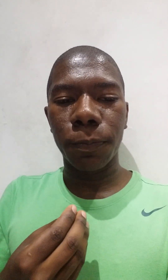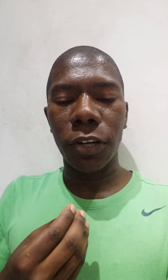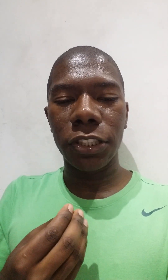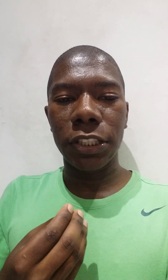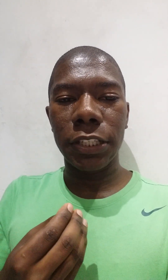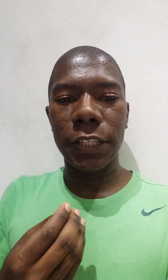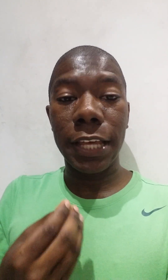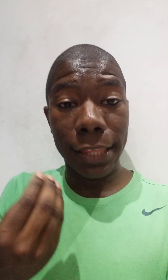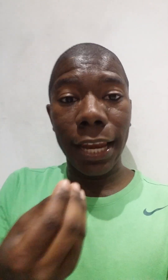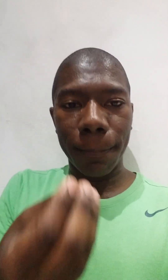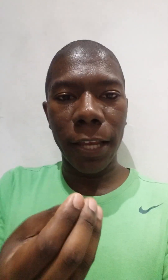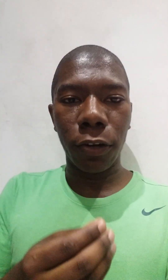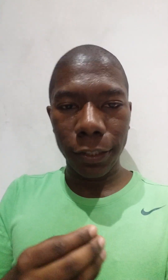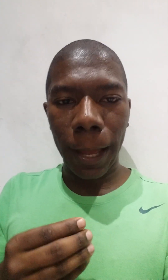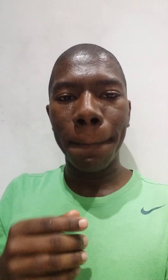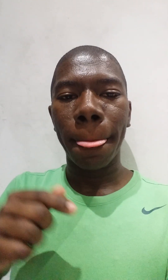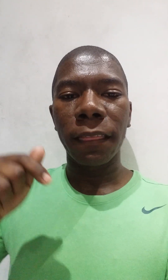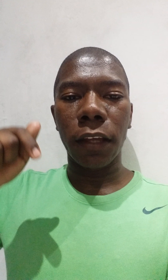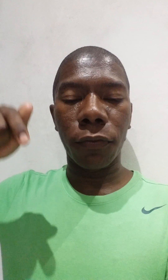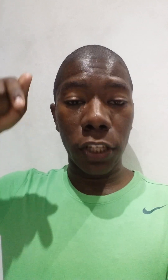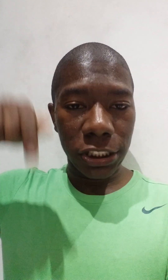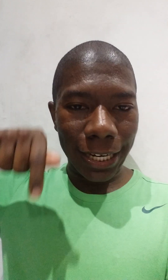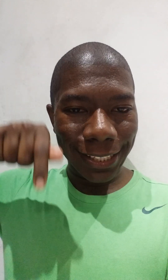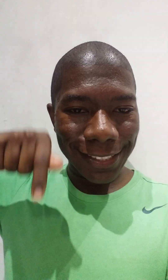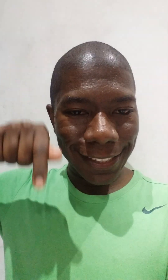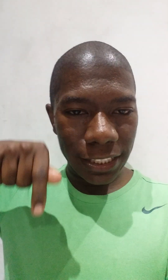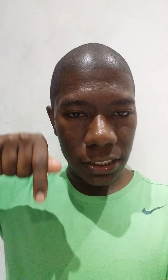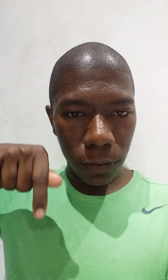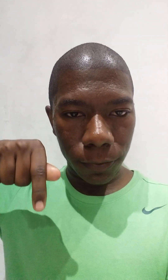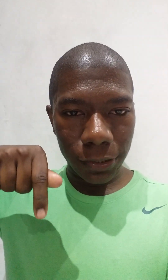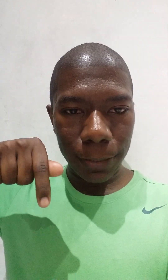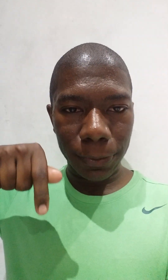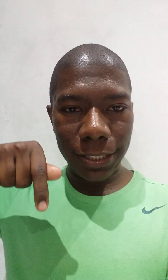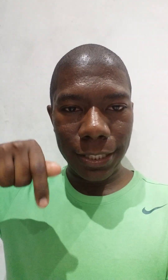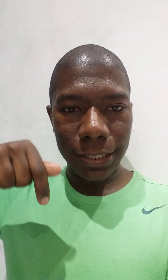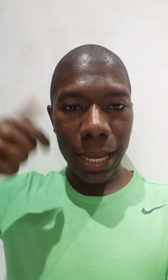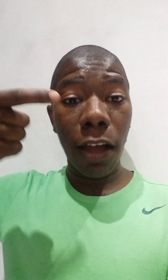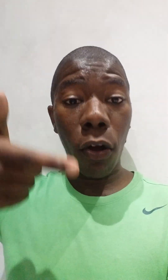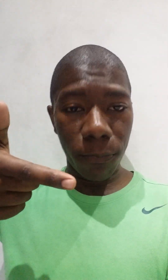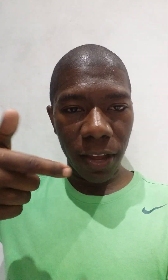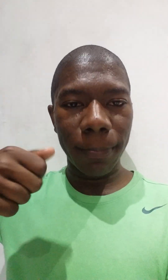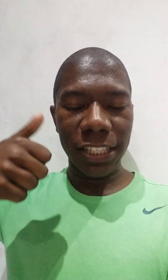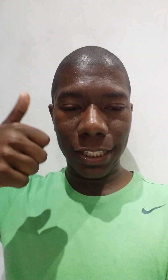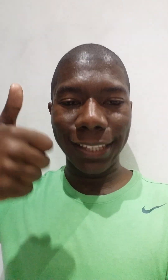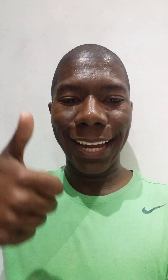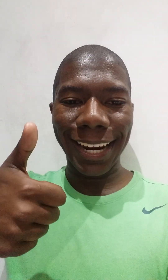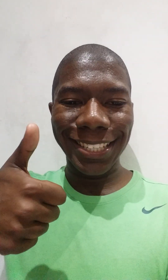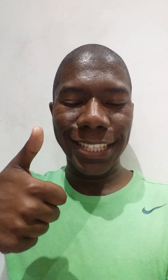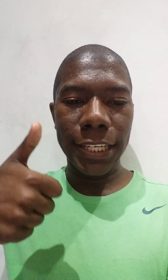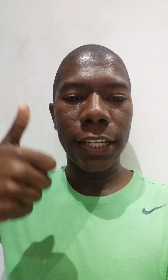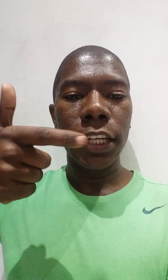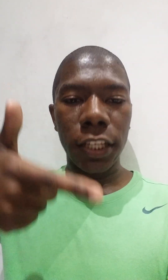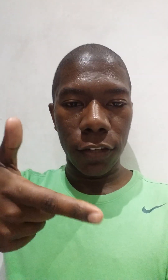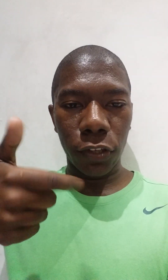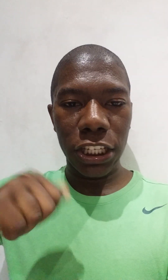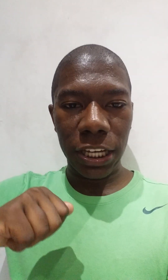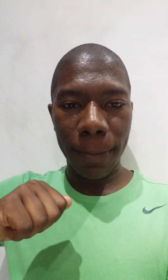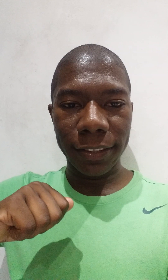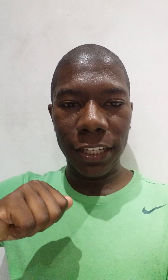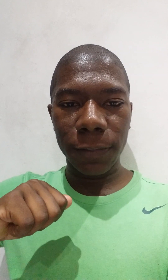pode detalhar melhor tá então vou deixar aqui na descrição para você poder acessar obviamente além da cartilha e vou deixar Matriz